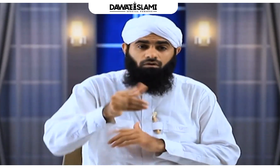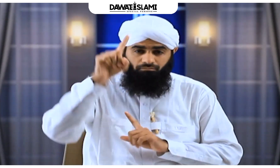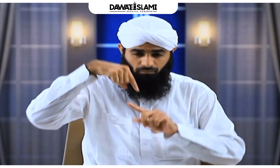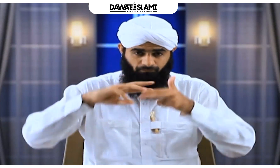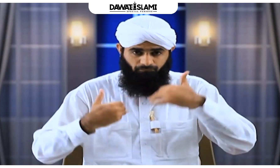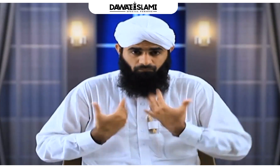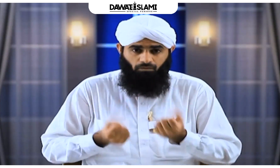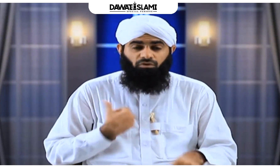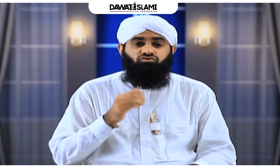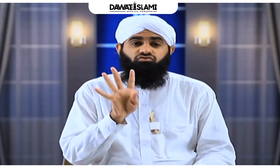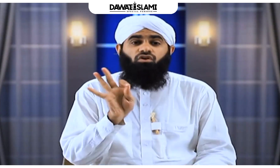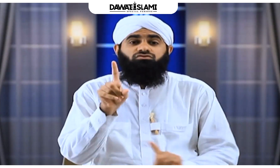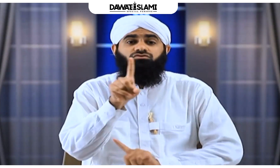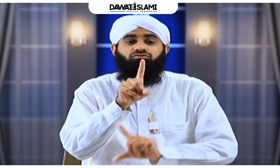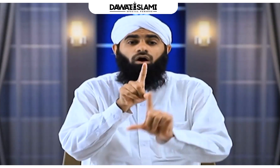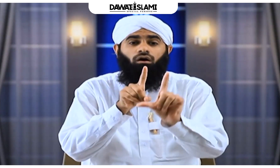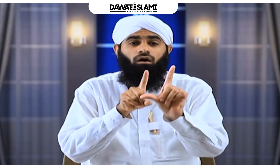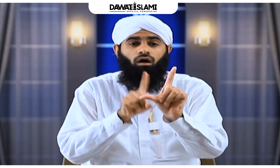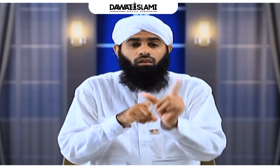40 برس تک زمین پر پہلو نہ لگایا،